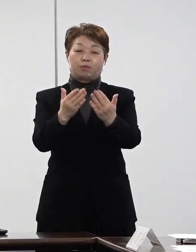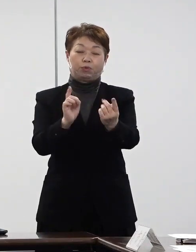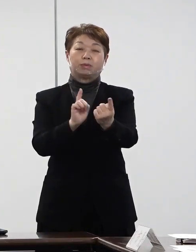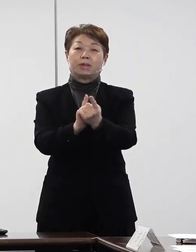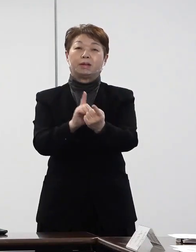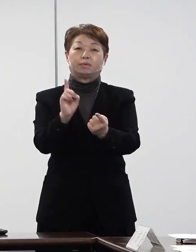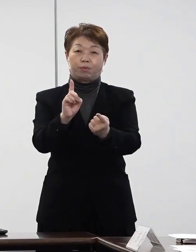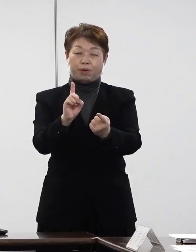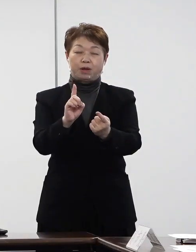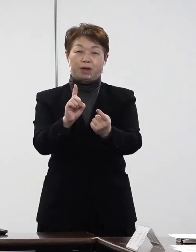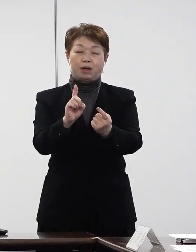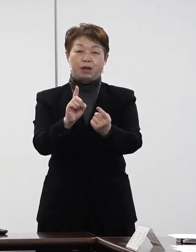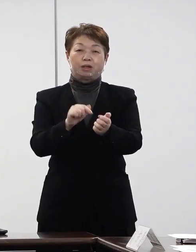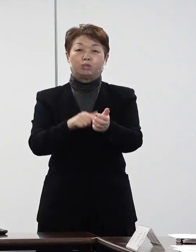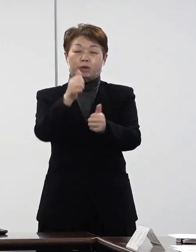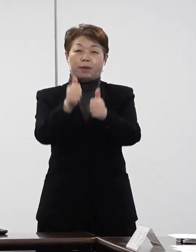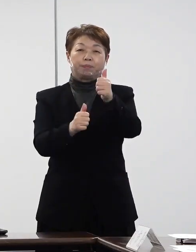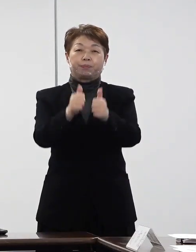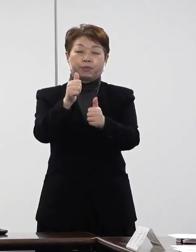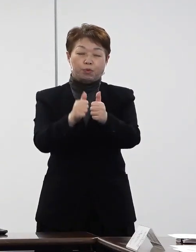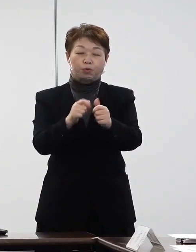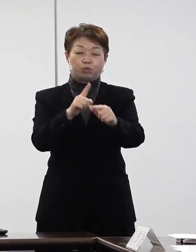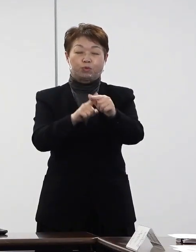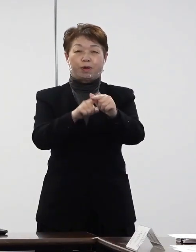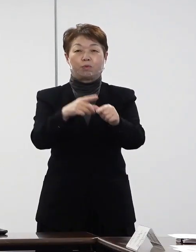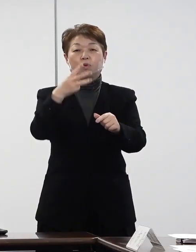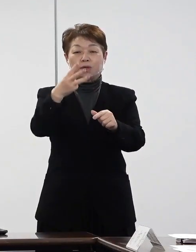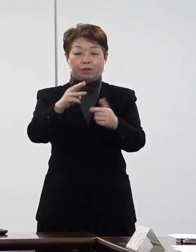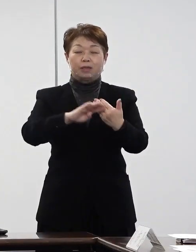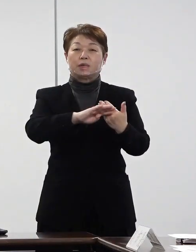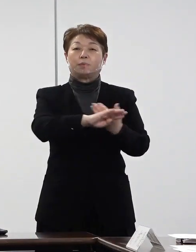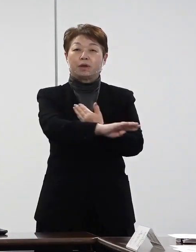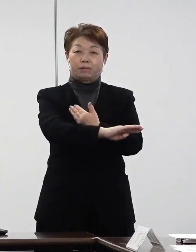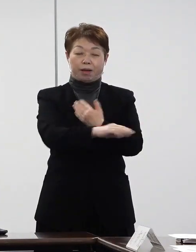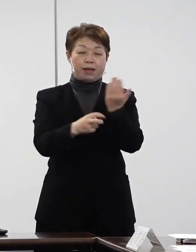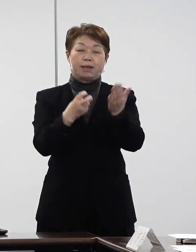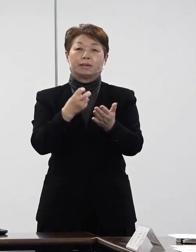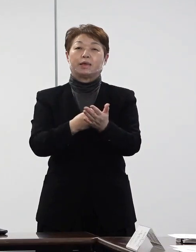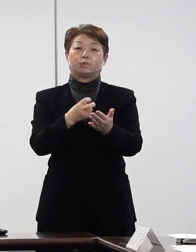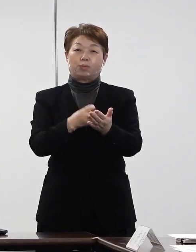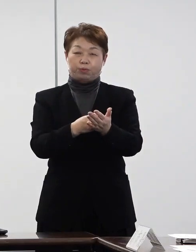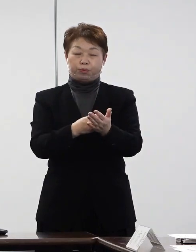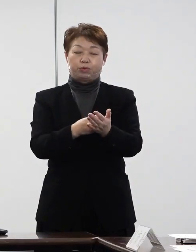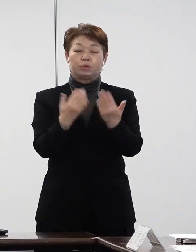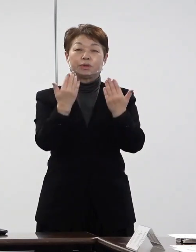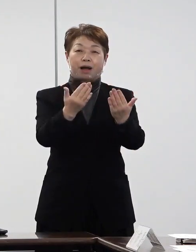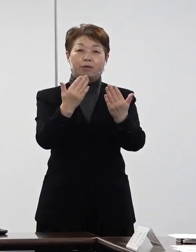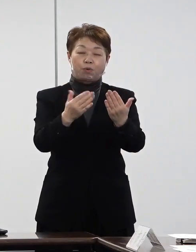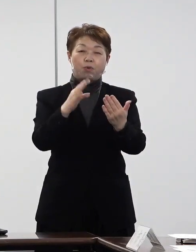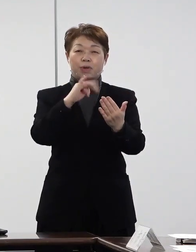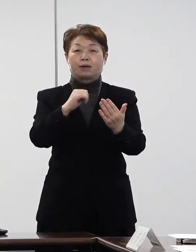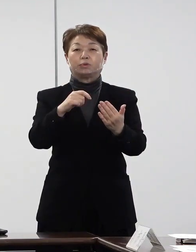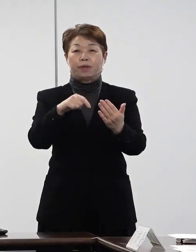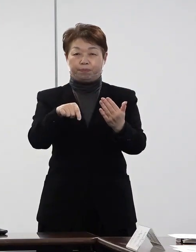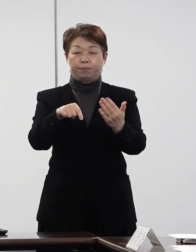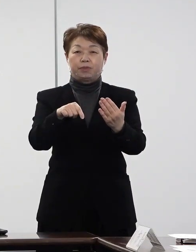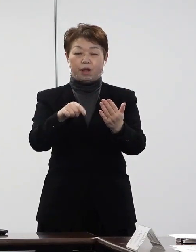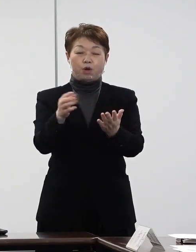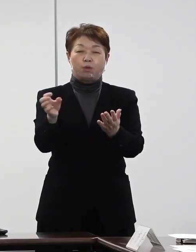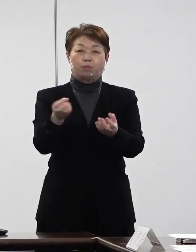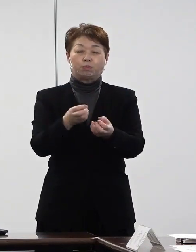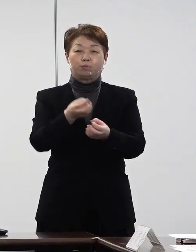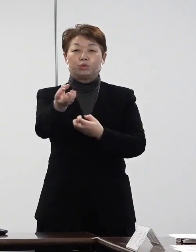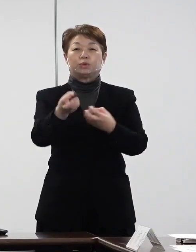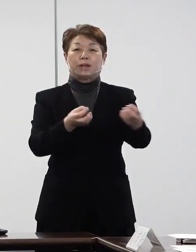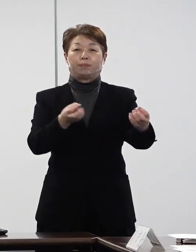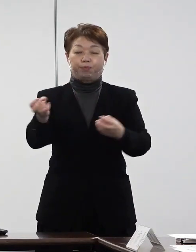として受験期にあたる中学3年生を除き、原則各学校学年単位での分散登